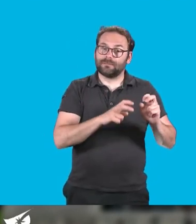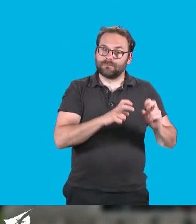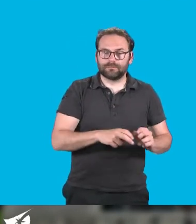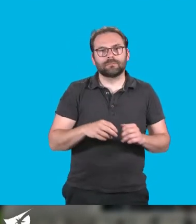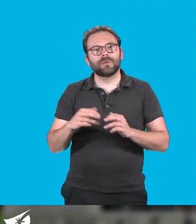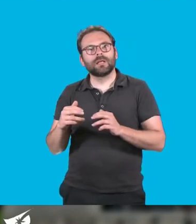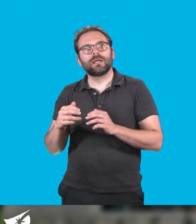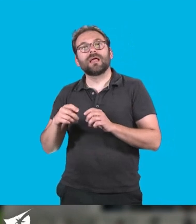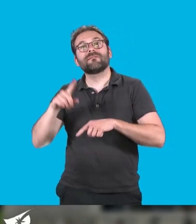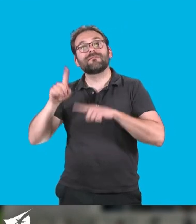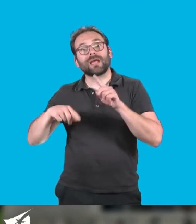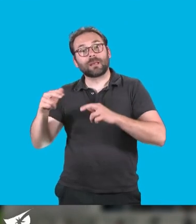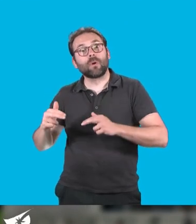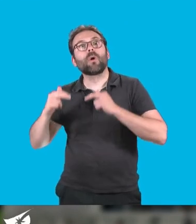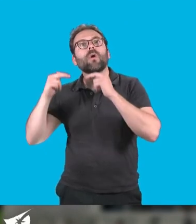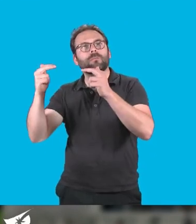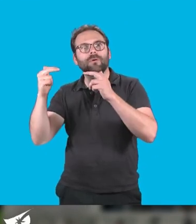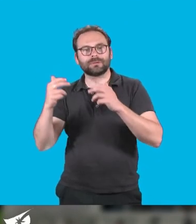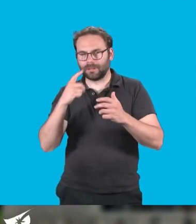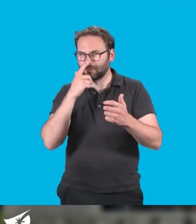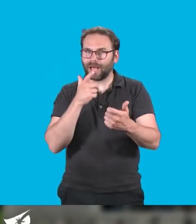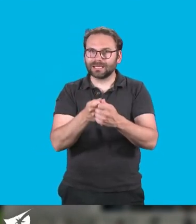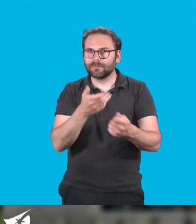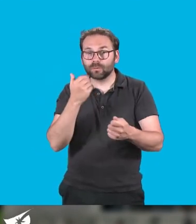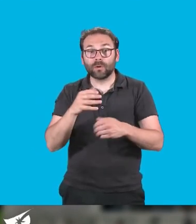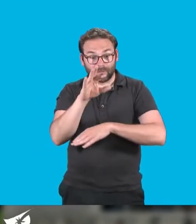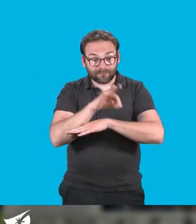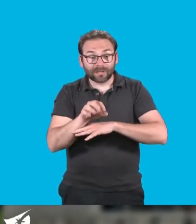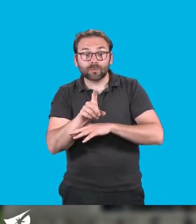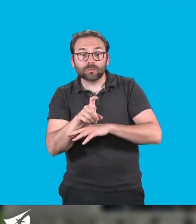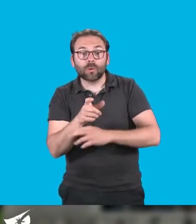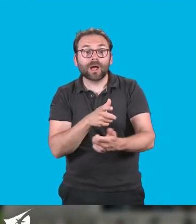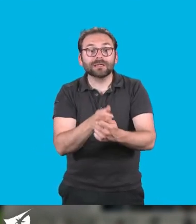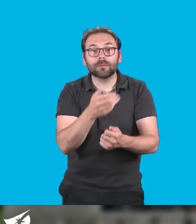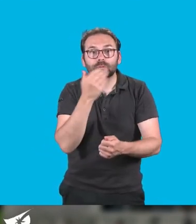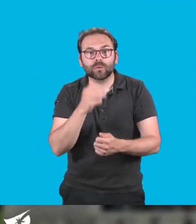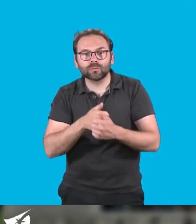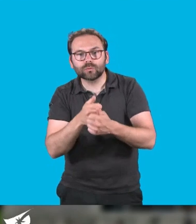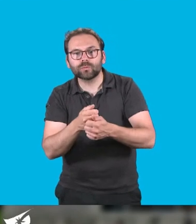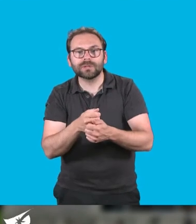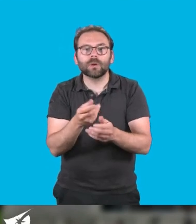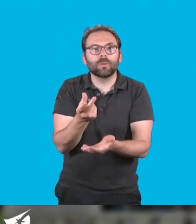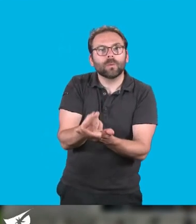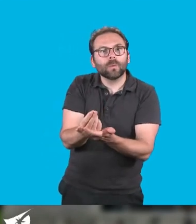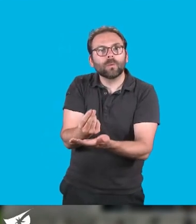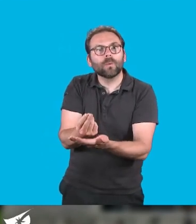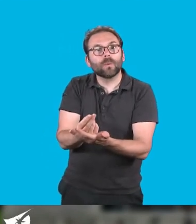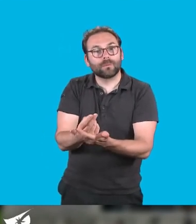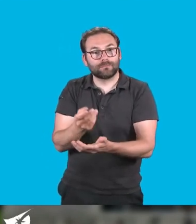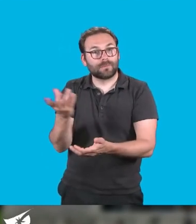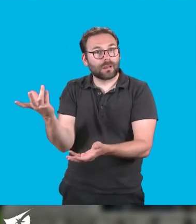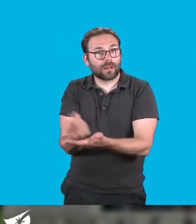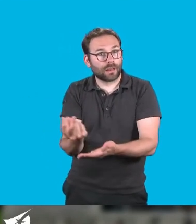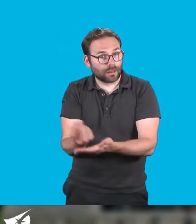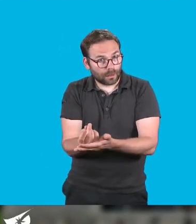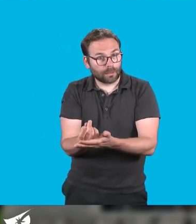poids de la part variable, c'est-à-dire de mieux corréler la facture d'eau de nos concitoyens avec les consommations de la ressource, mais aussi de